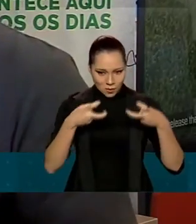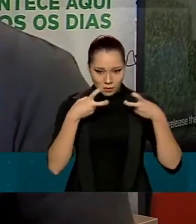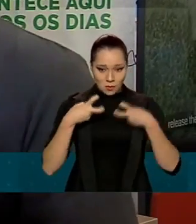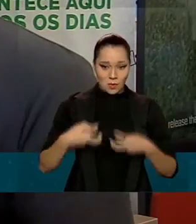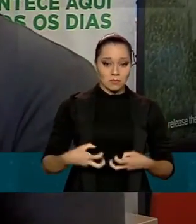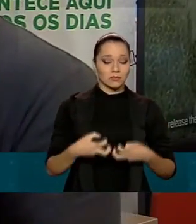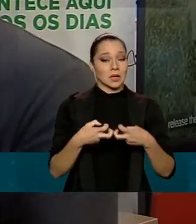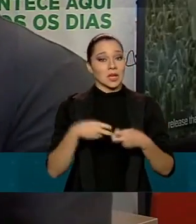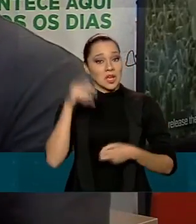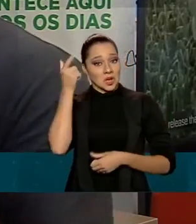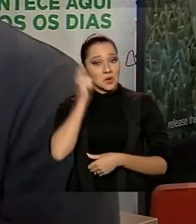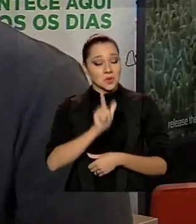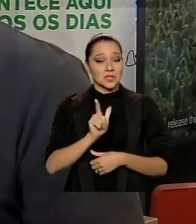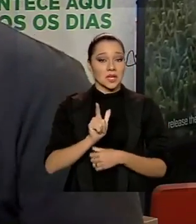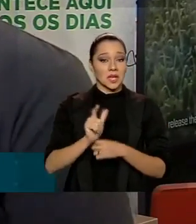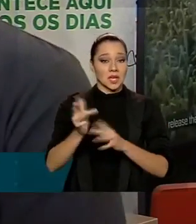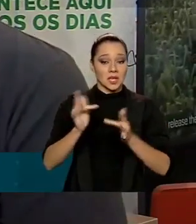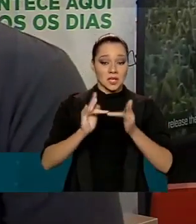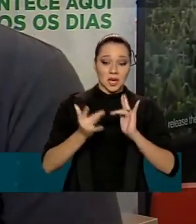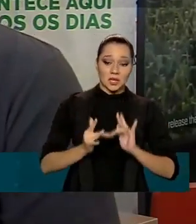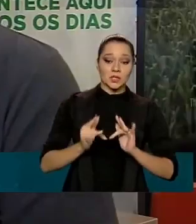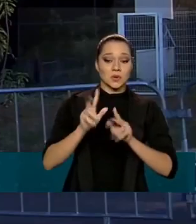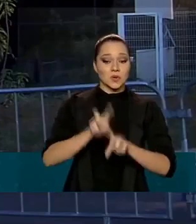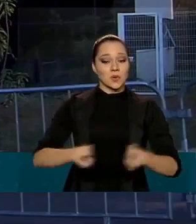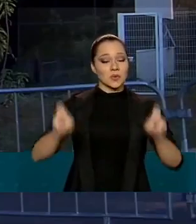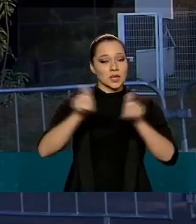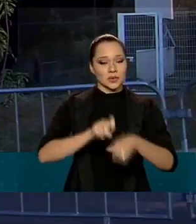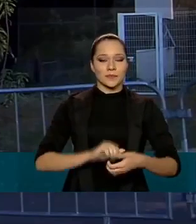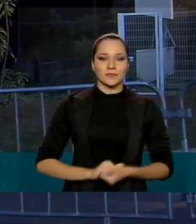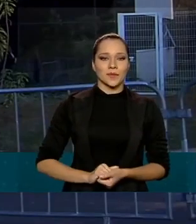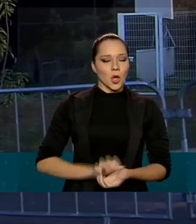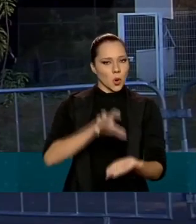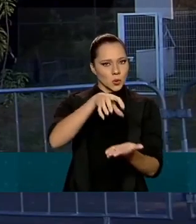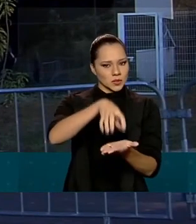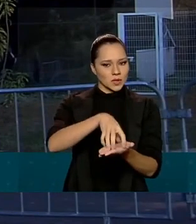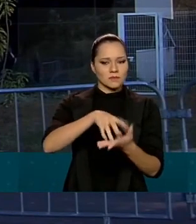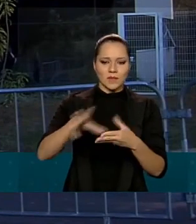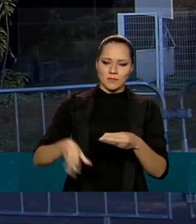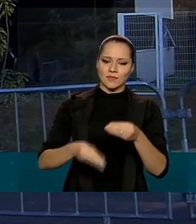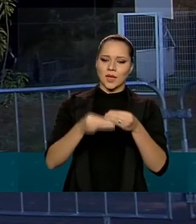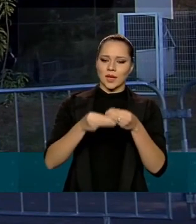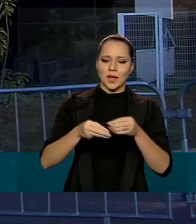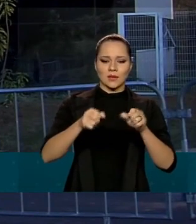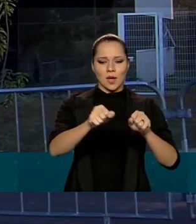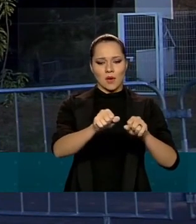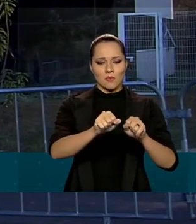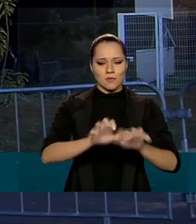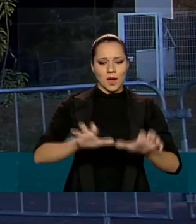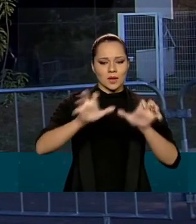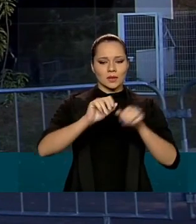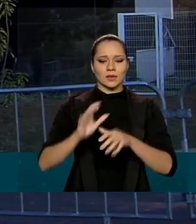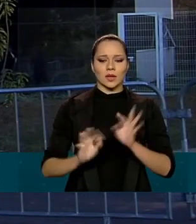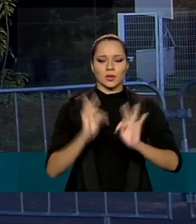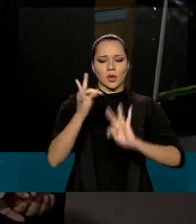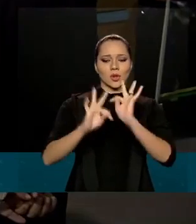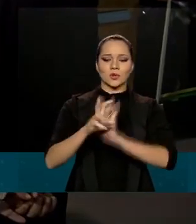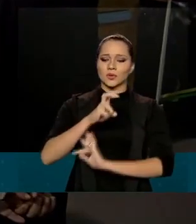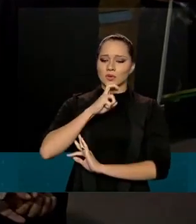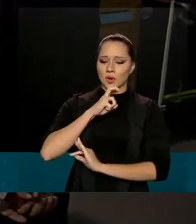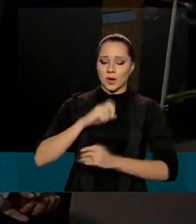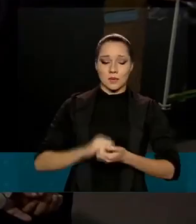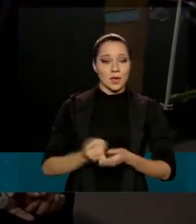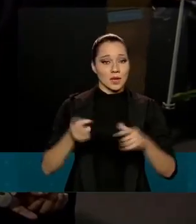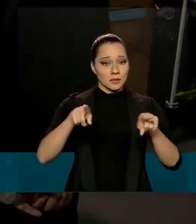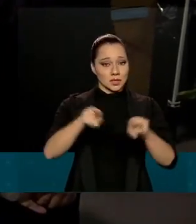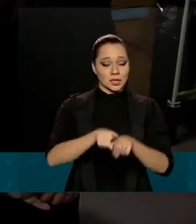sua silhueta, ele consegue interagir com o computador. O centro é integrado ao Parque Tecnológico de Sorocaba,